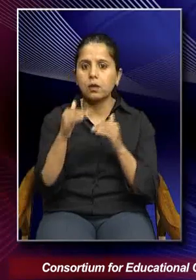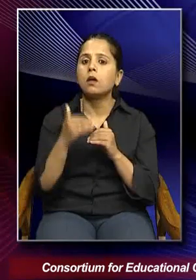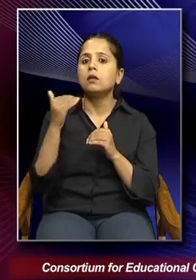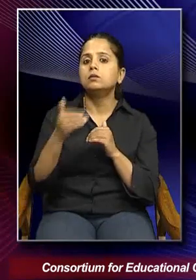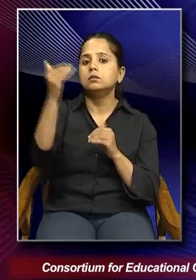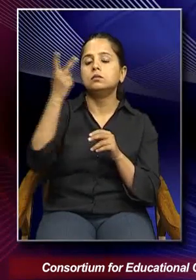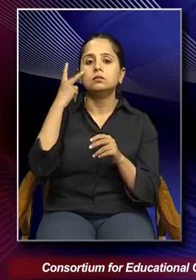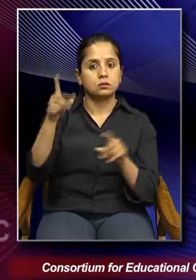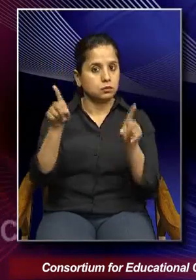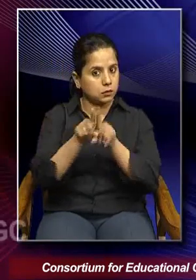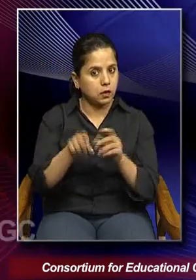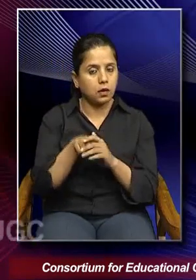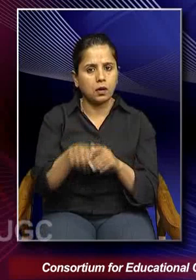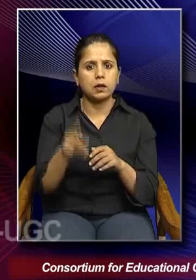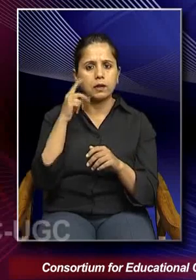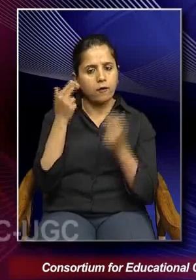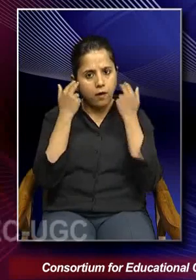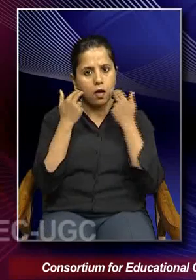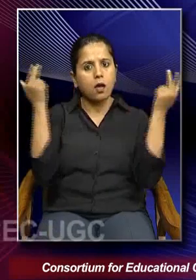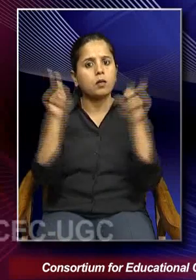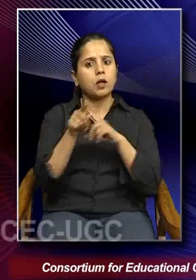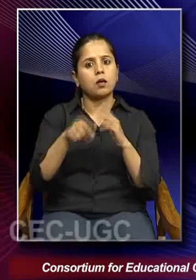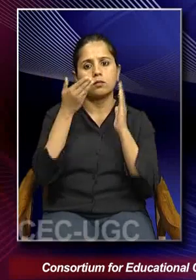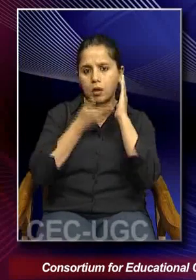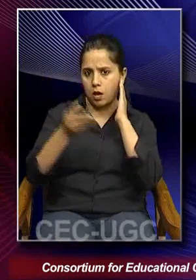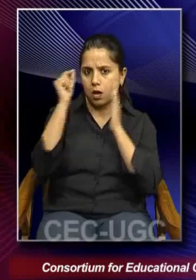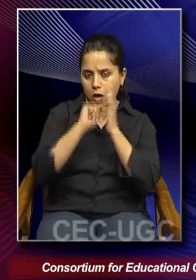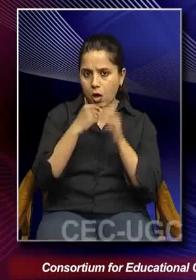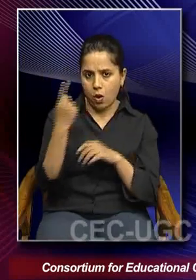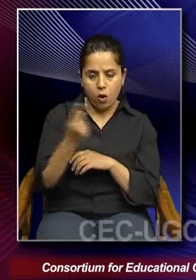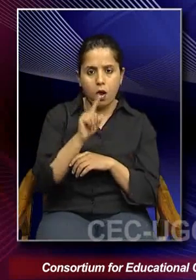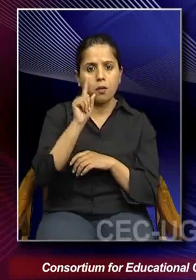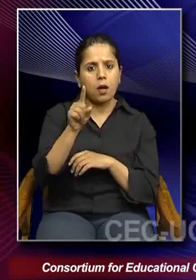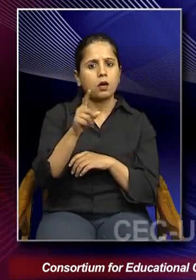चलकर प्रतिष्ठित कभी ही नहीं संभालो